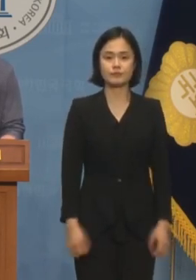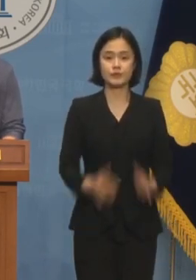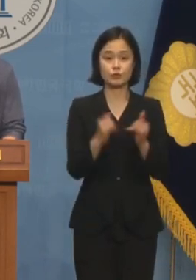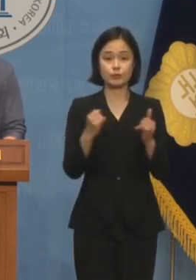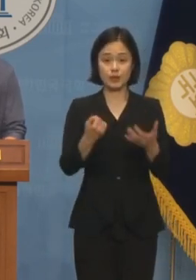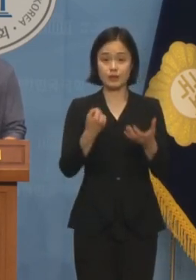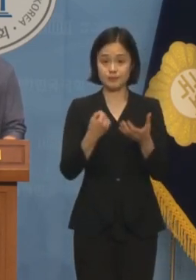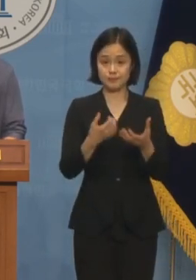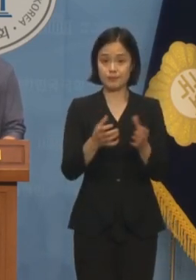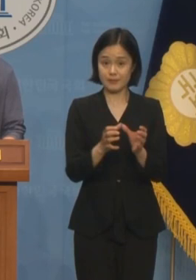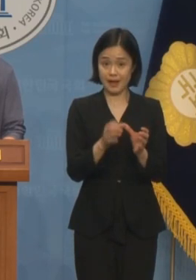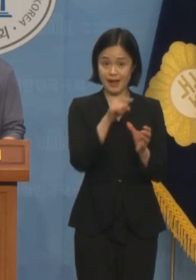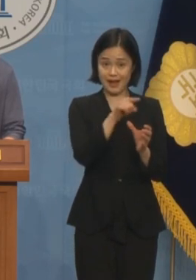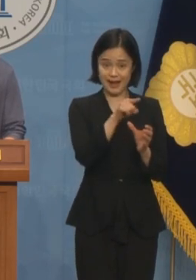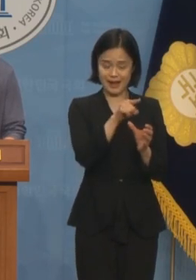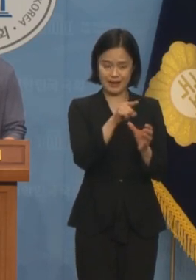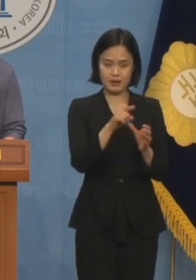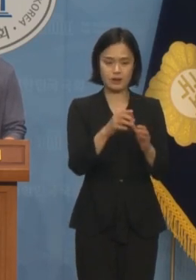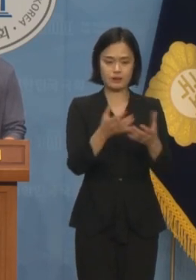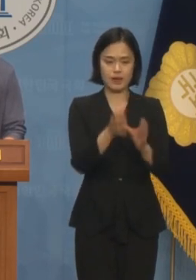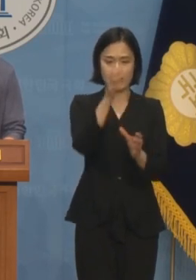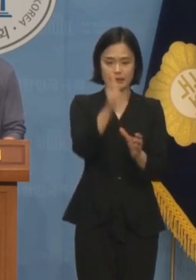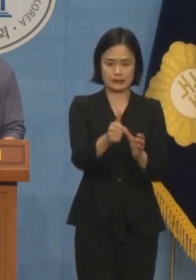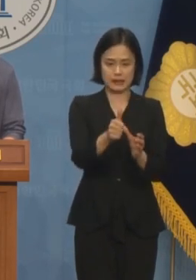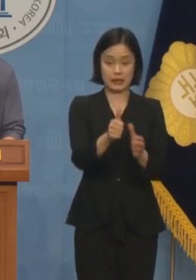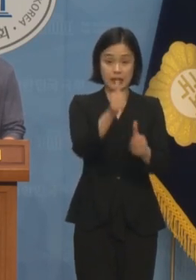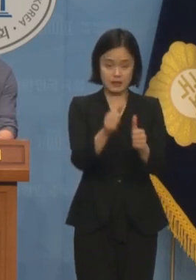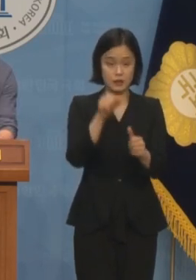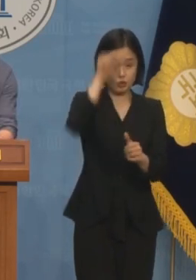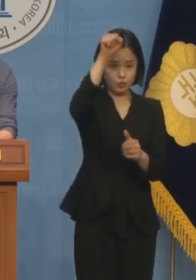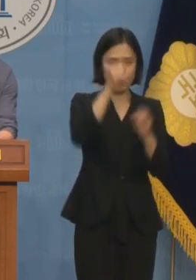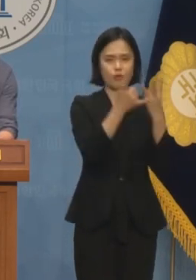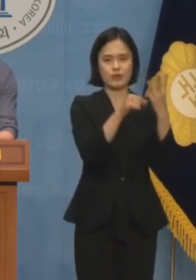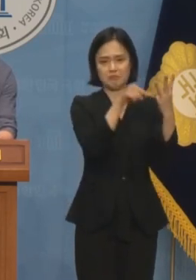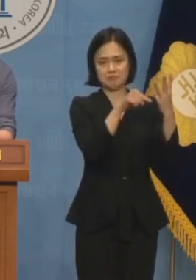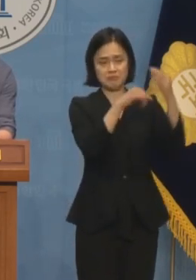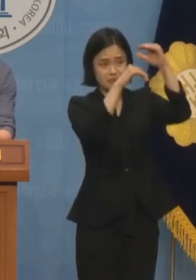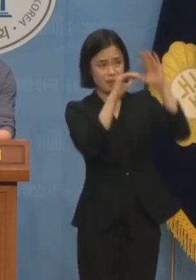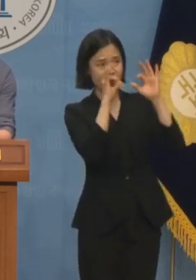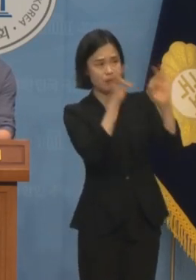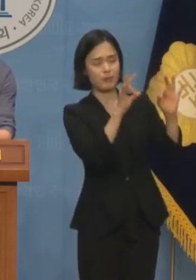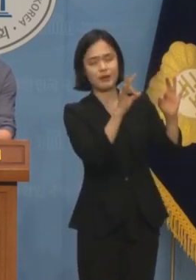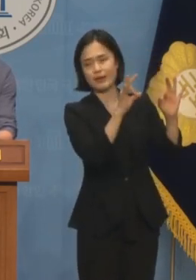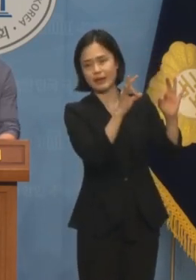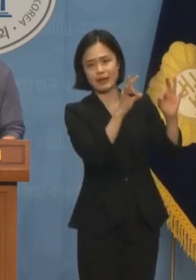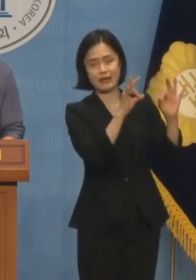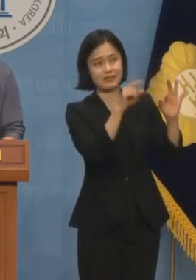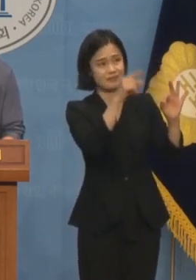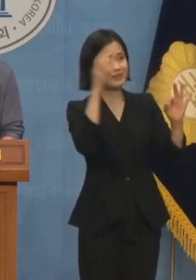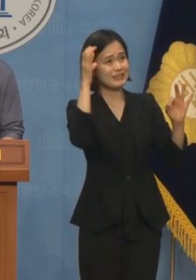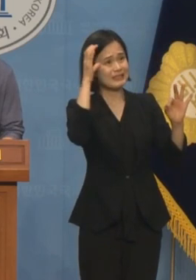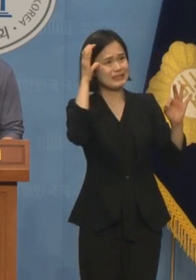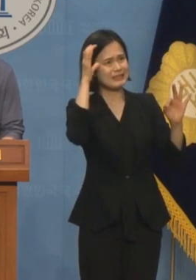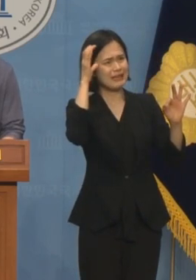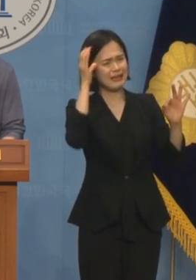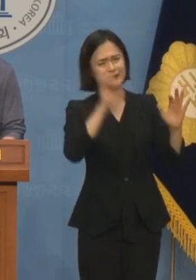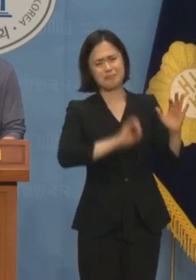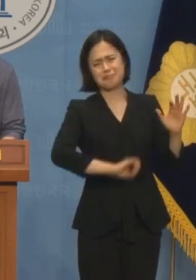국민의힘 3연타 출마 선언, 일말에 그저 무참하게 다 짓밟아